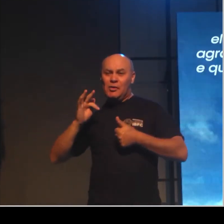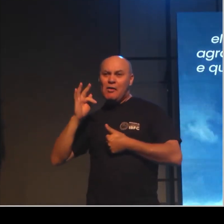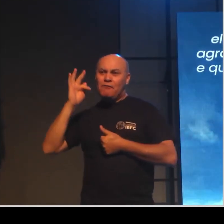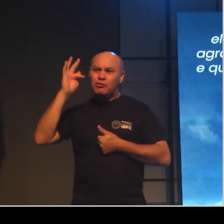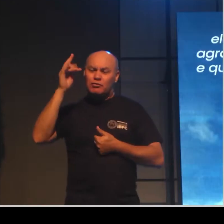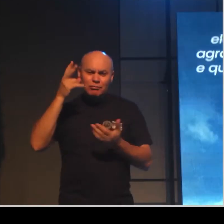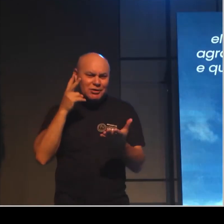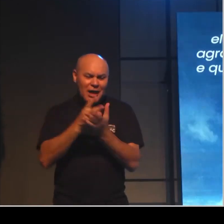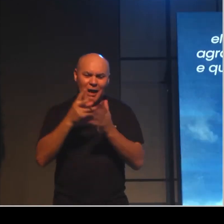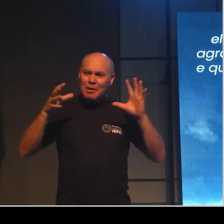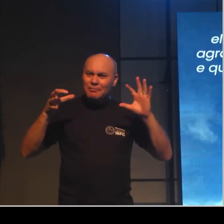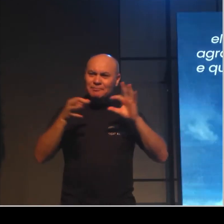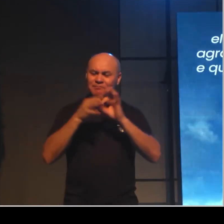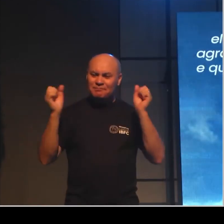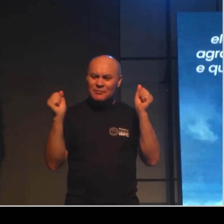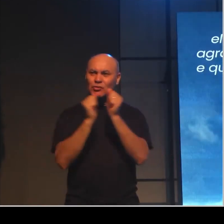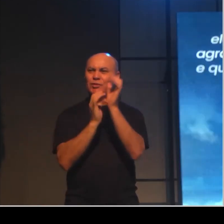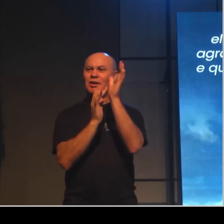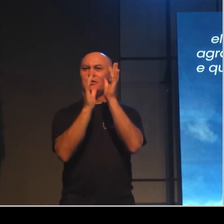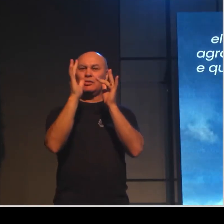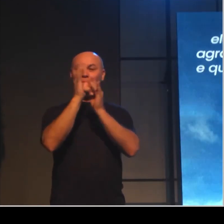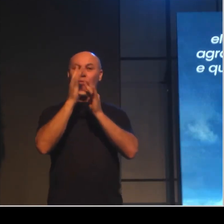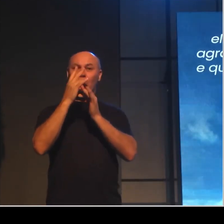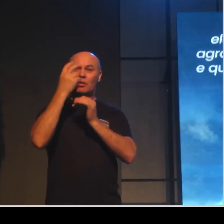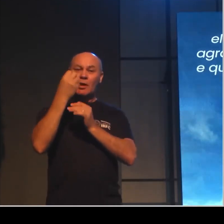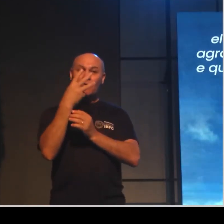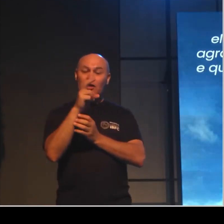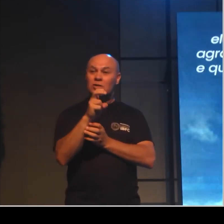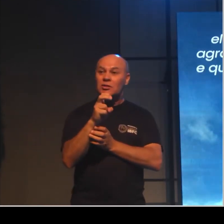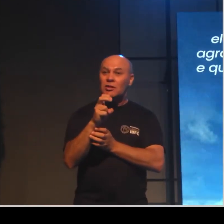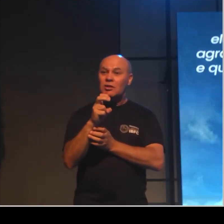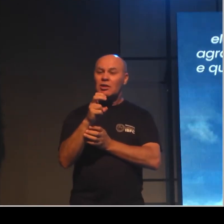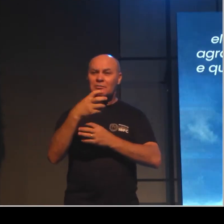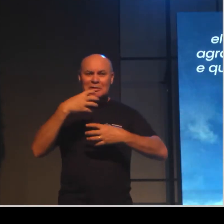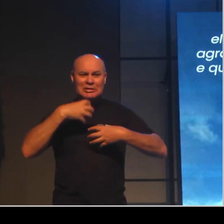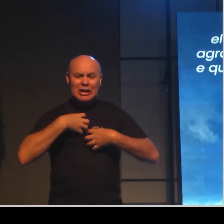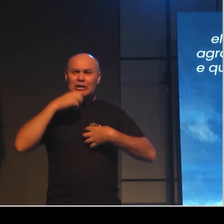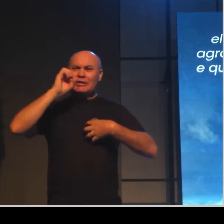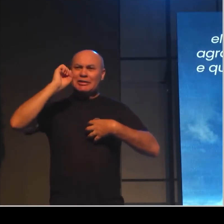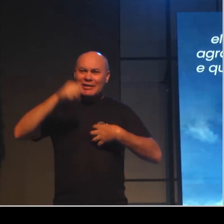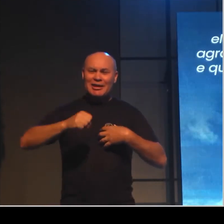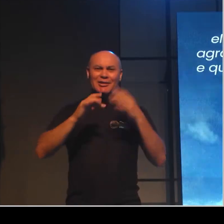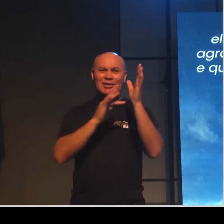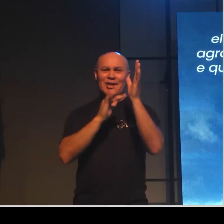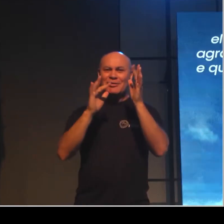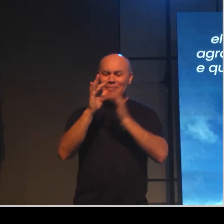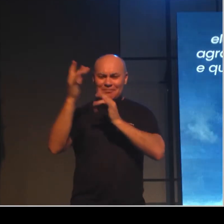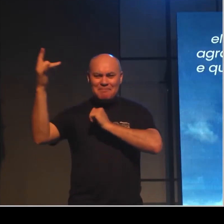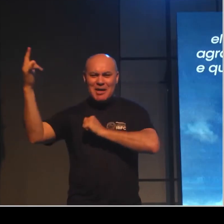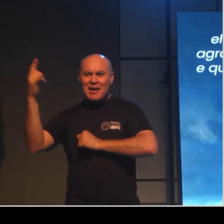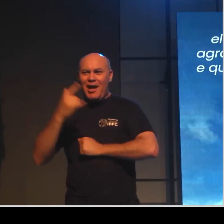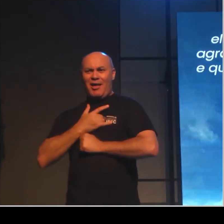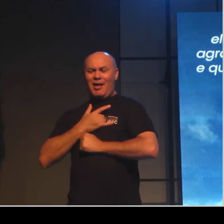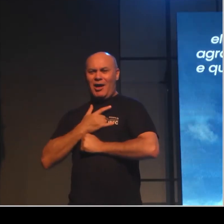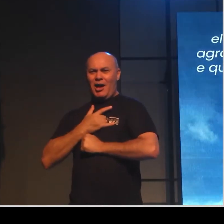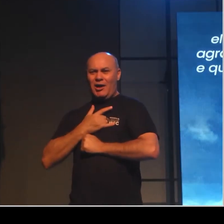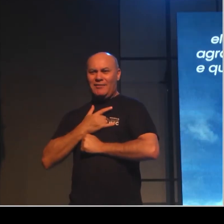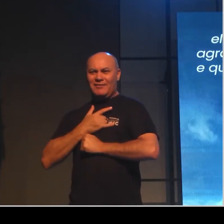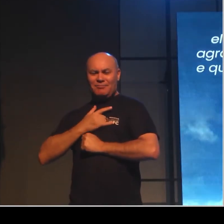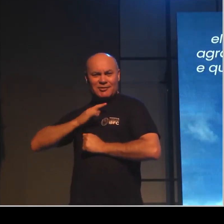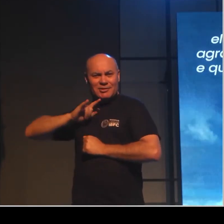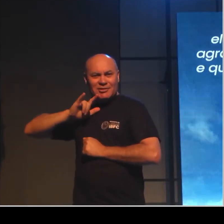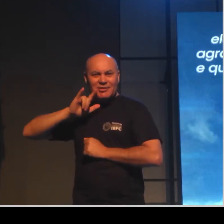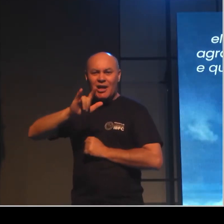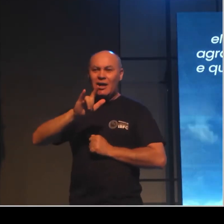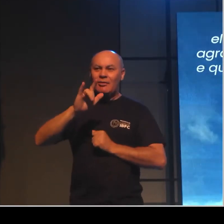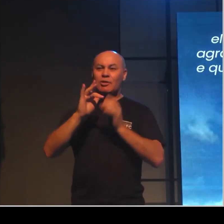de 2025. Porque Ele me ama, Ele me aceita, Ele me perdoa. Não importa o que as pessoas